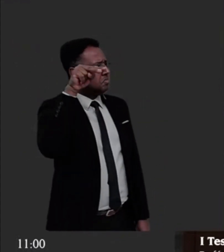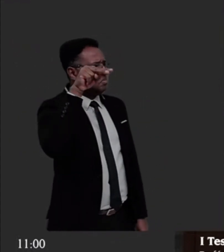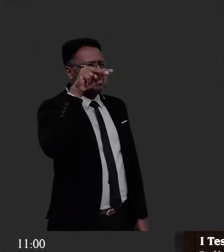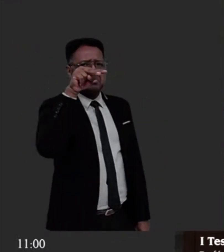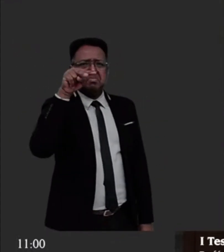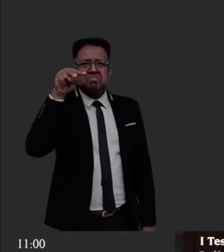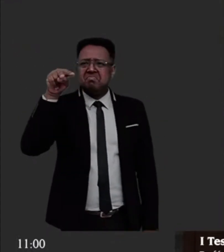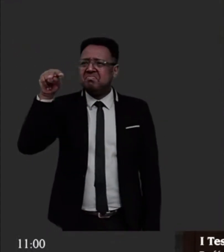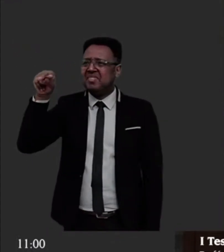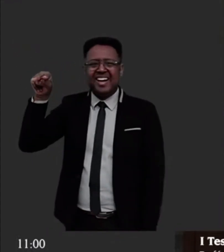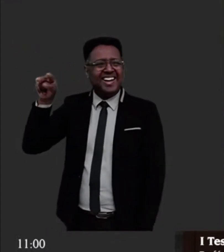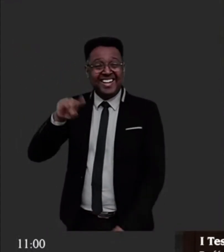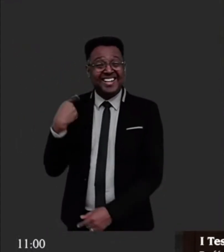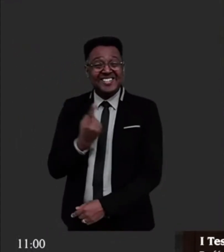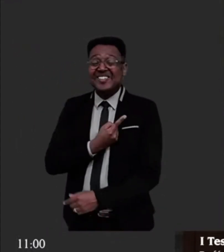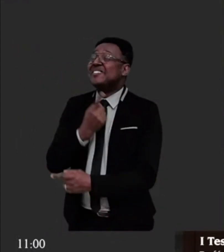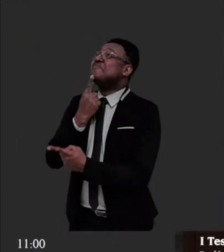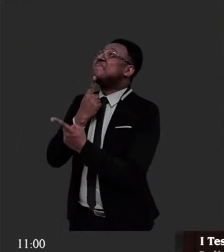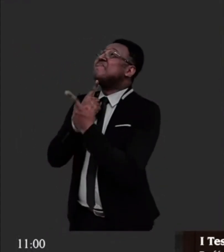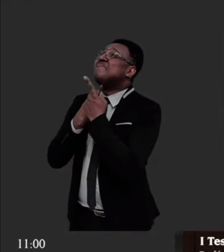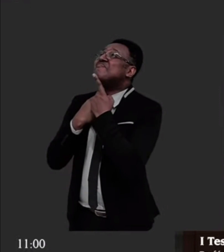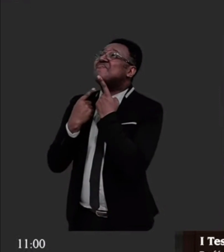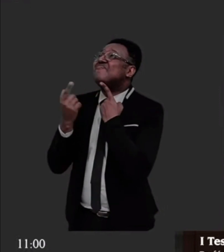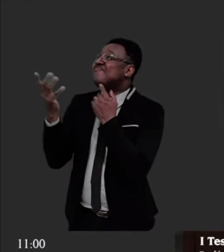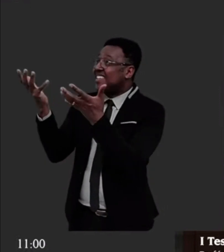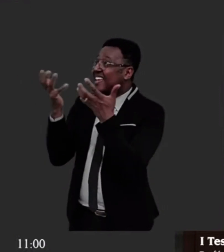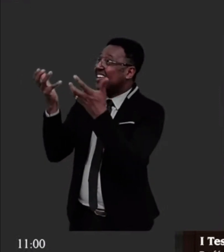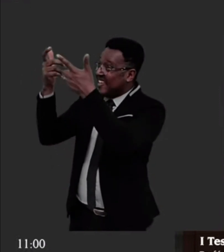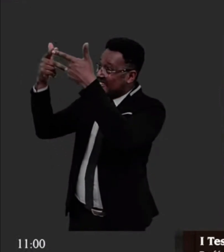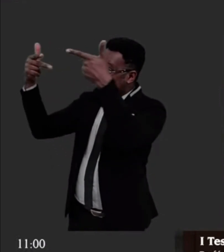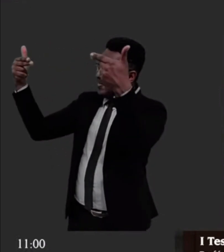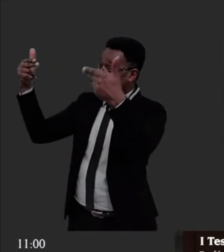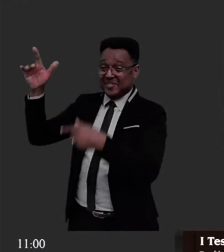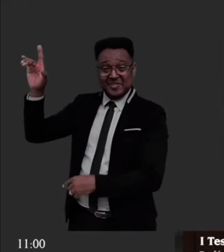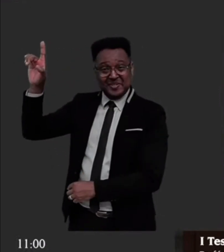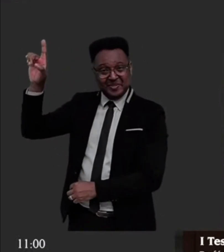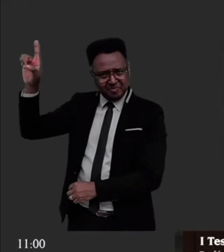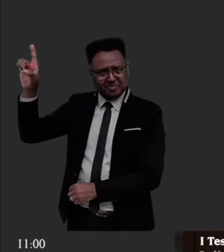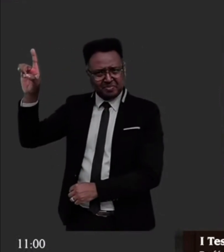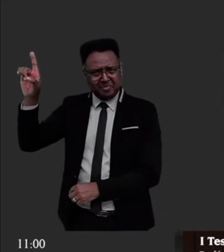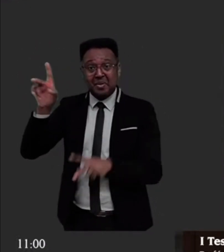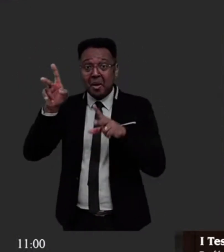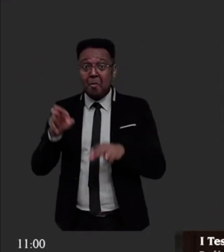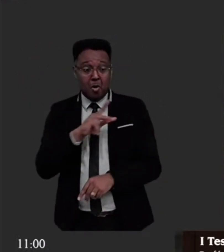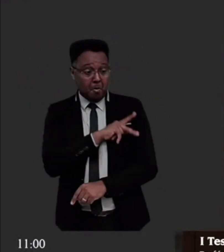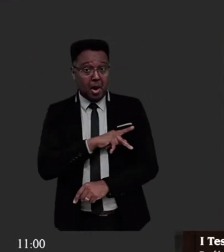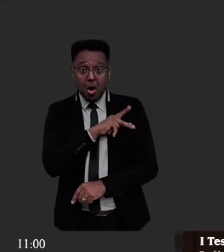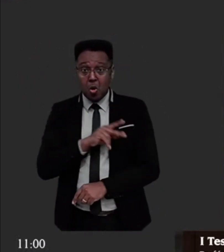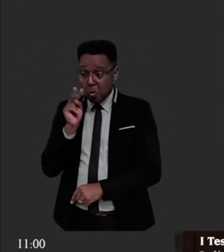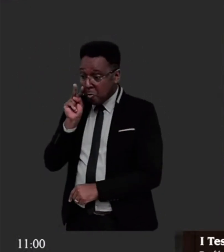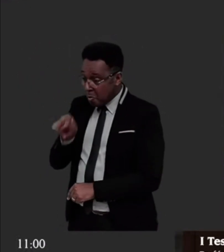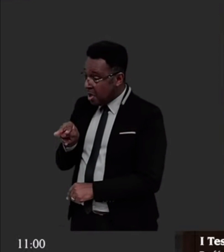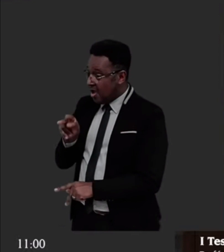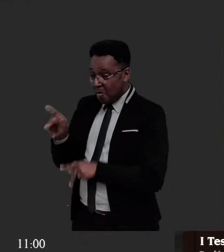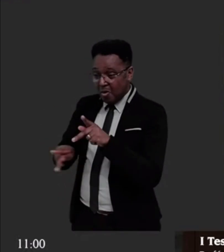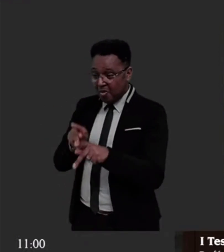desejosos daquilo que é dele. Então, Paulo louvou a atitude daquele povo. E hoje o Senhor está contente com este punhado